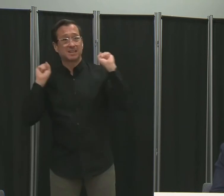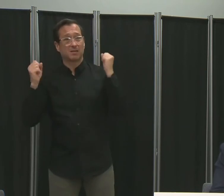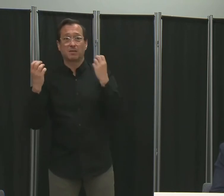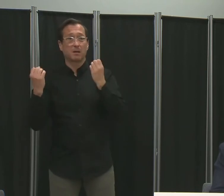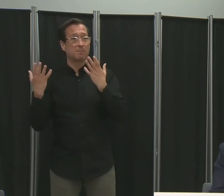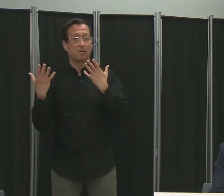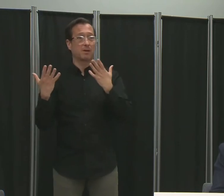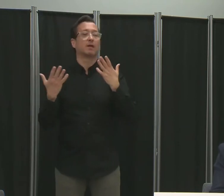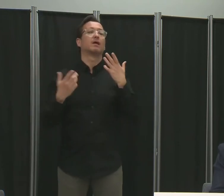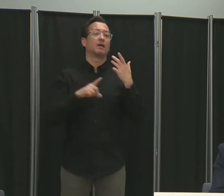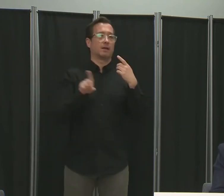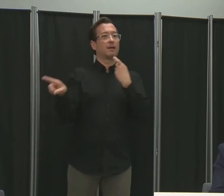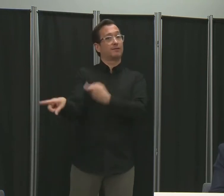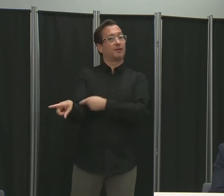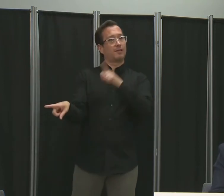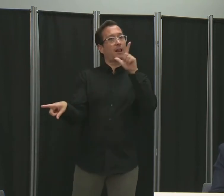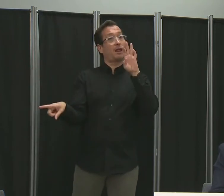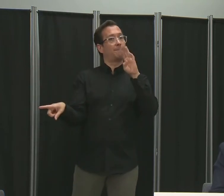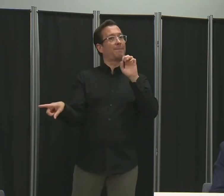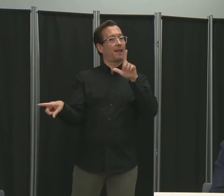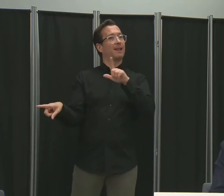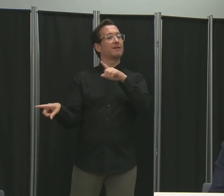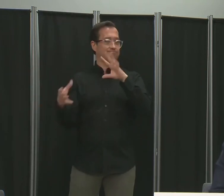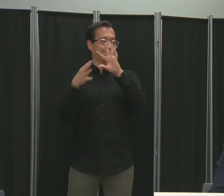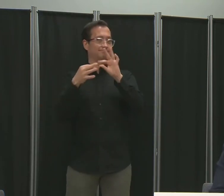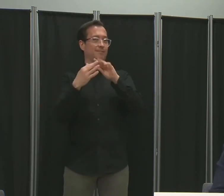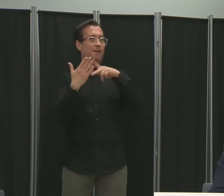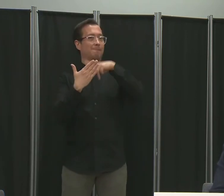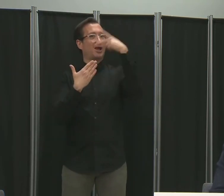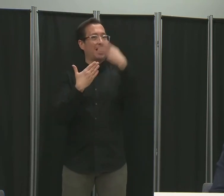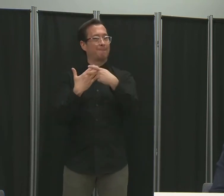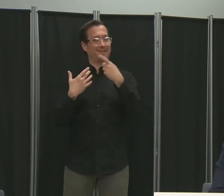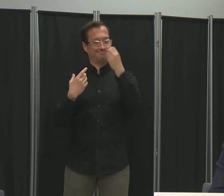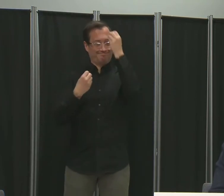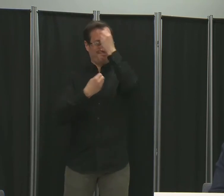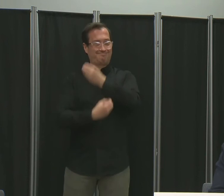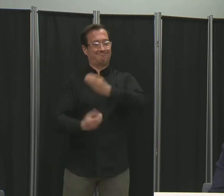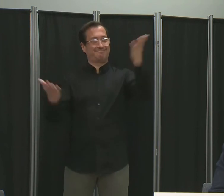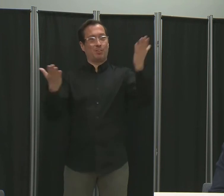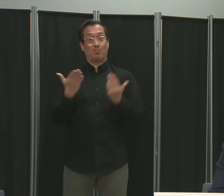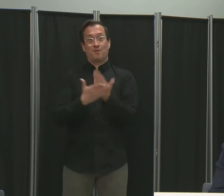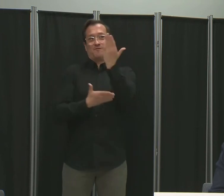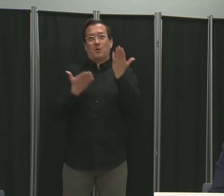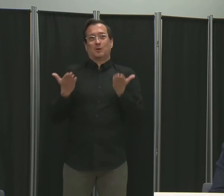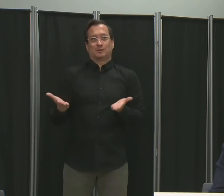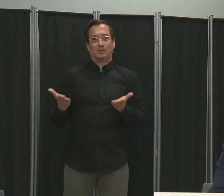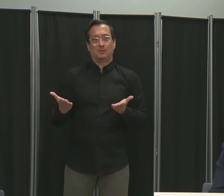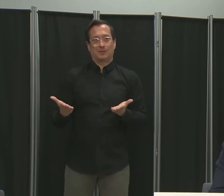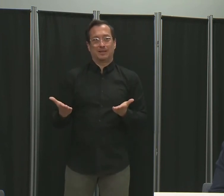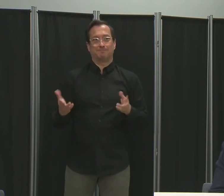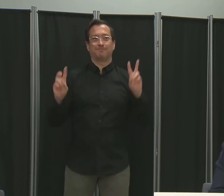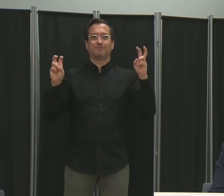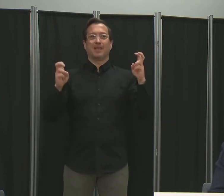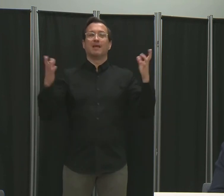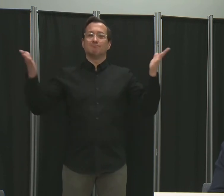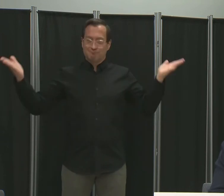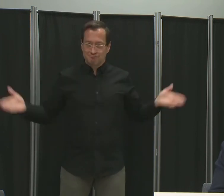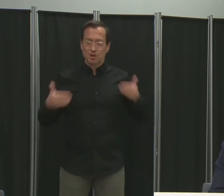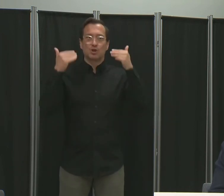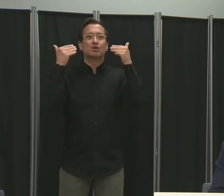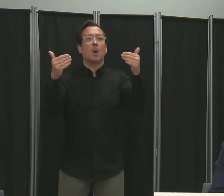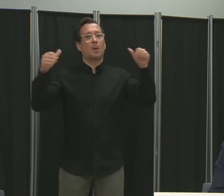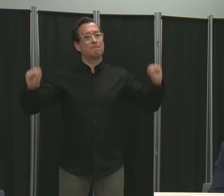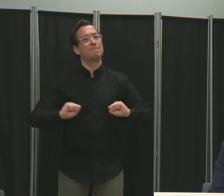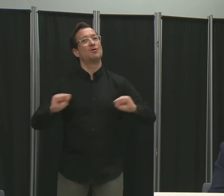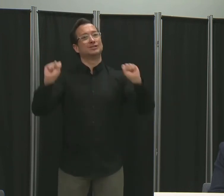parler dans le programme qu'on souhaite lancer aujourd'hui un programme qu'on a baptisé le go on bouge pour bouger qui veut